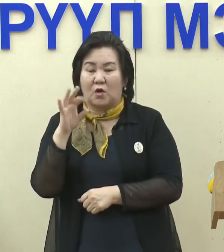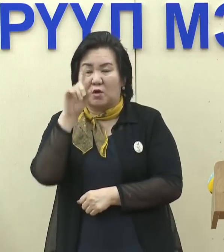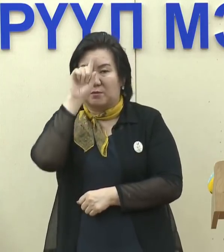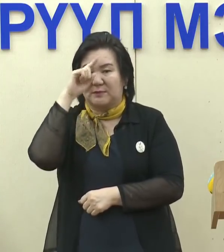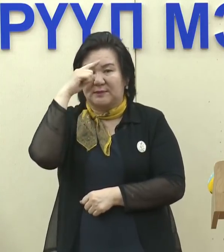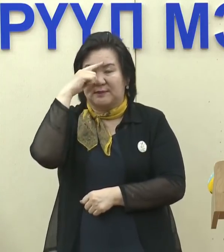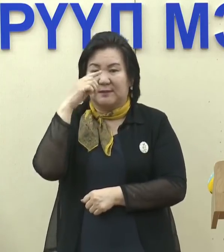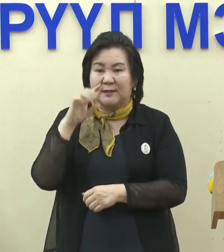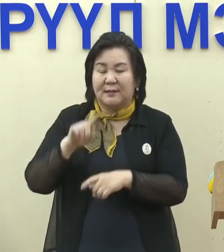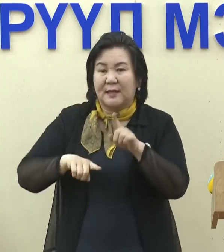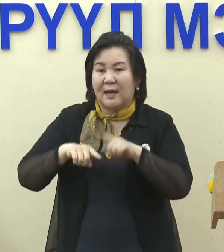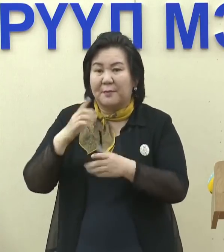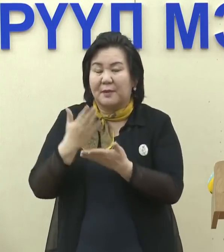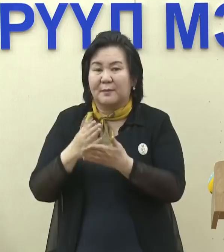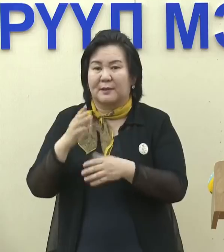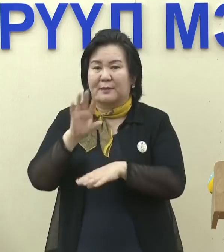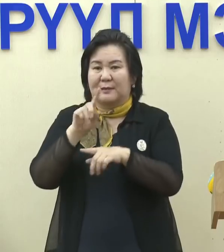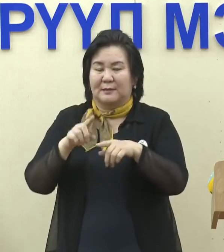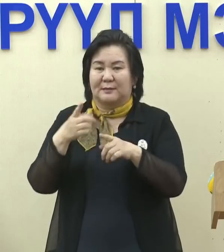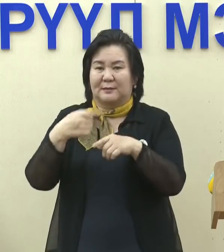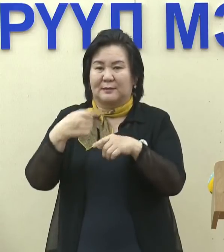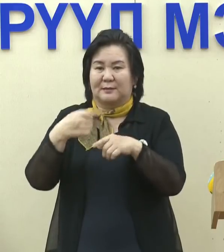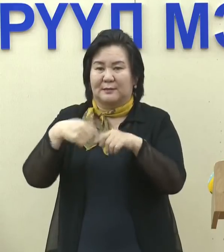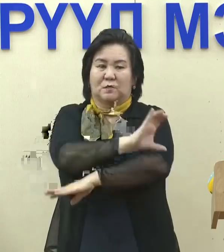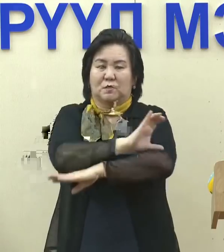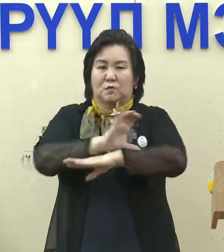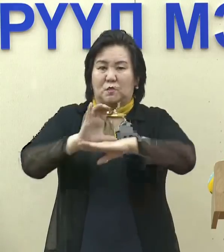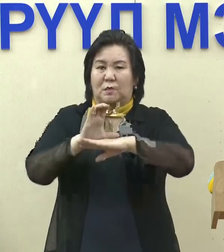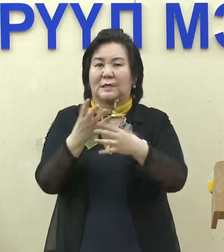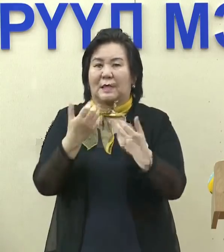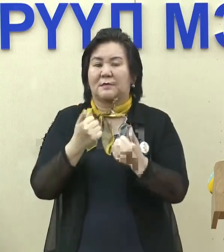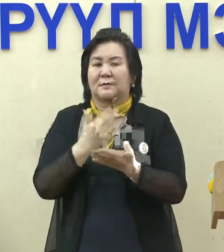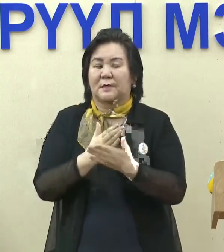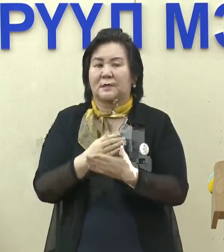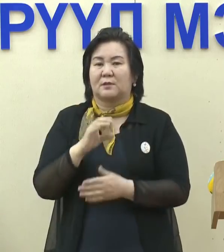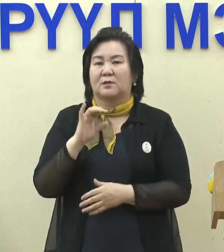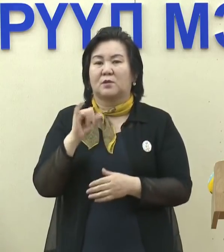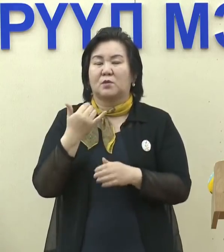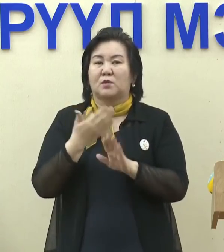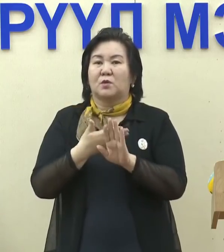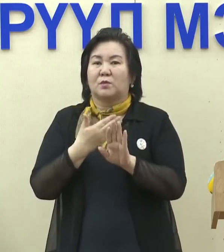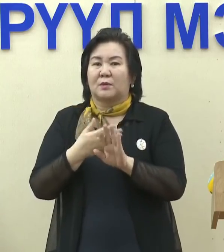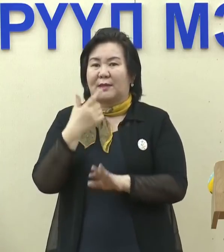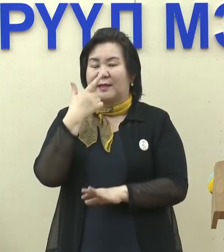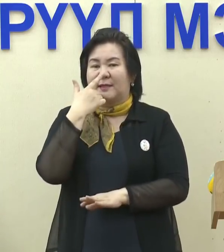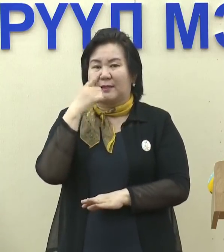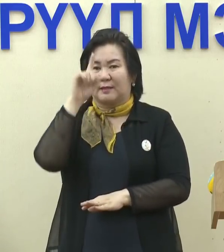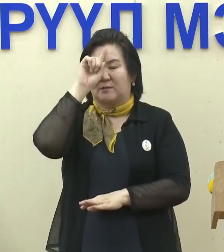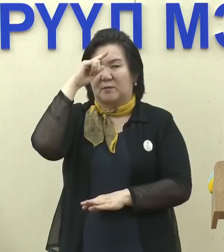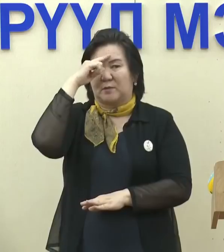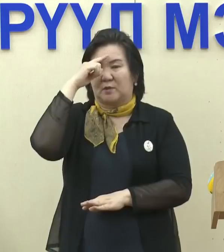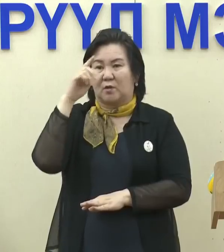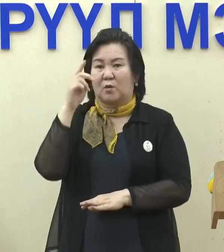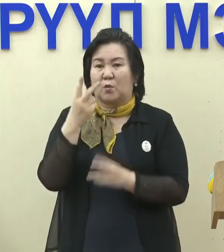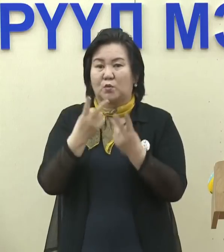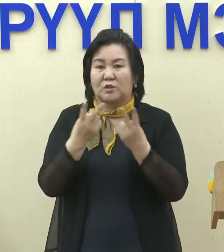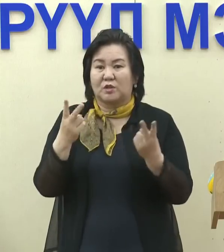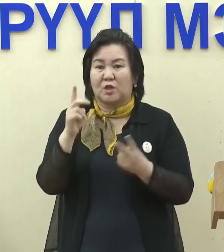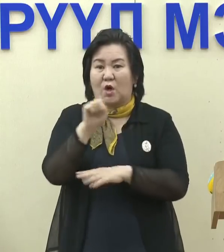бол одоо цахим сургалтыг авсан байгаа. За эндээс бол юуны төрөнд бол хятадын эрүүл мэндийн үндэсний